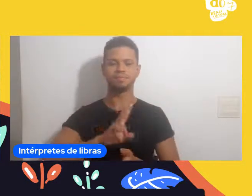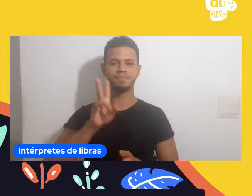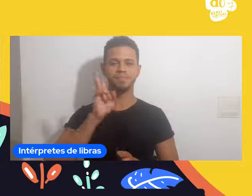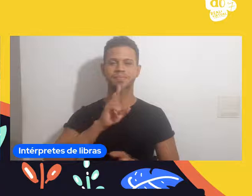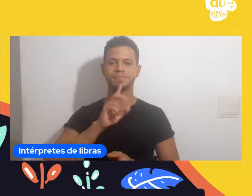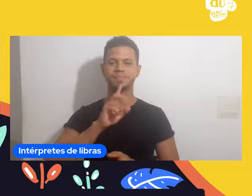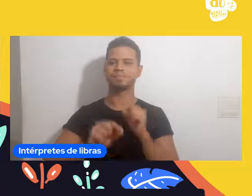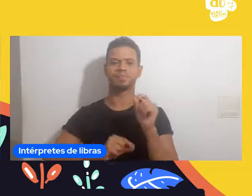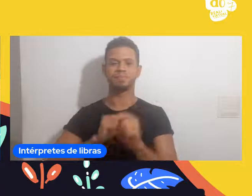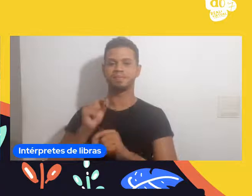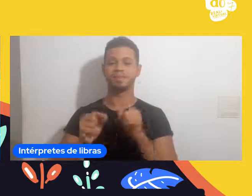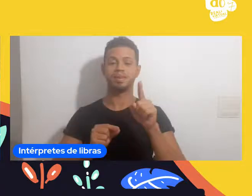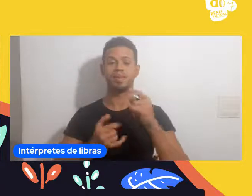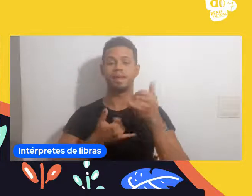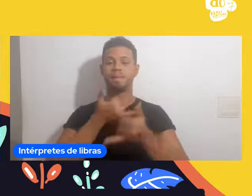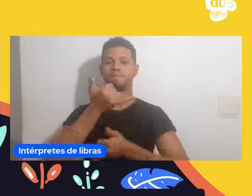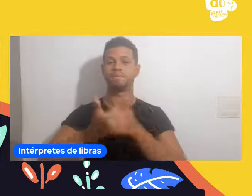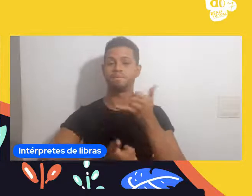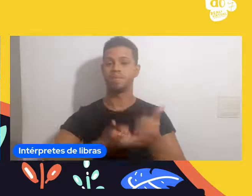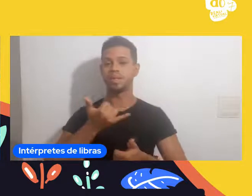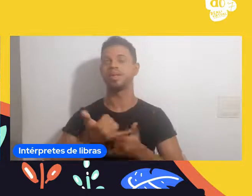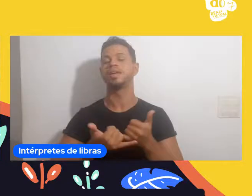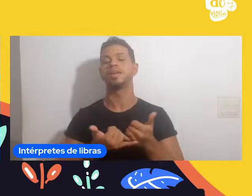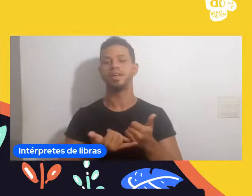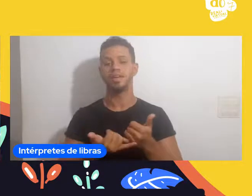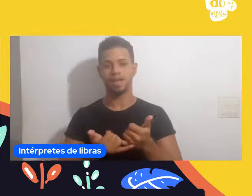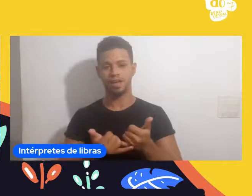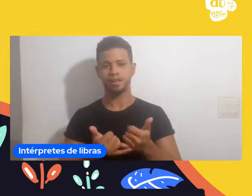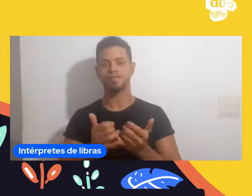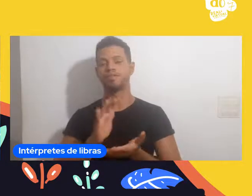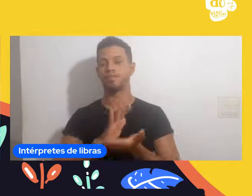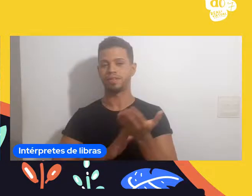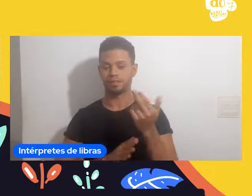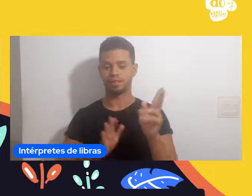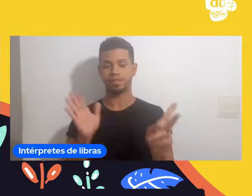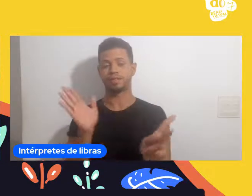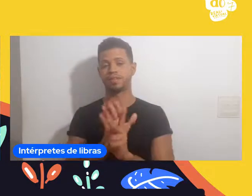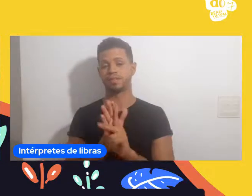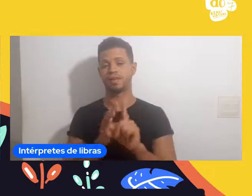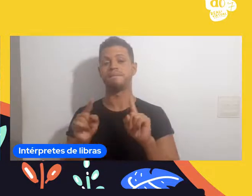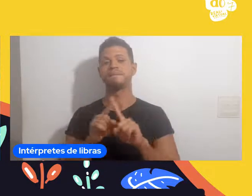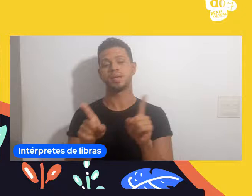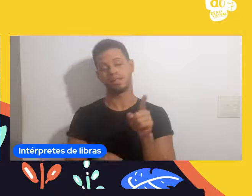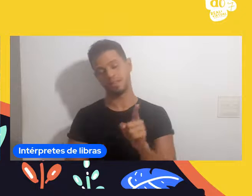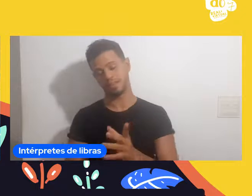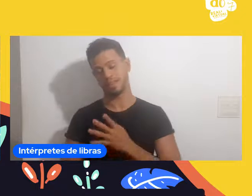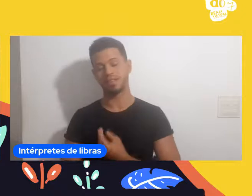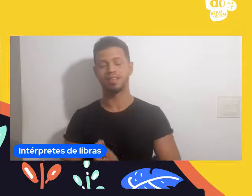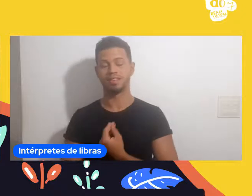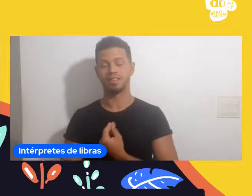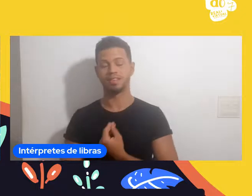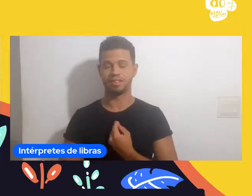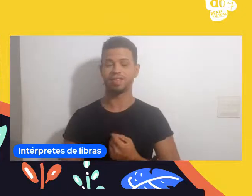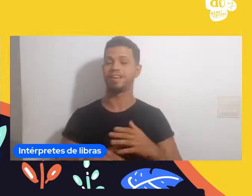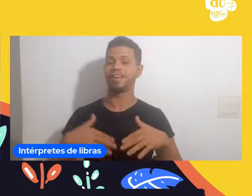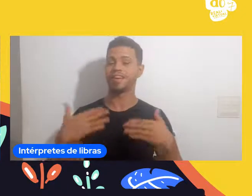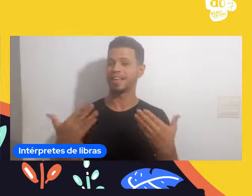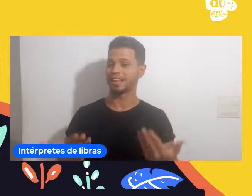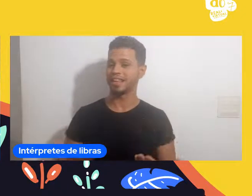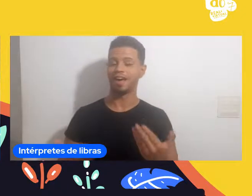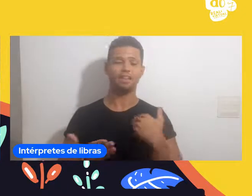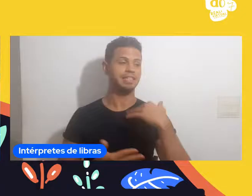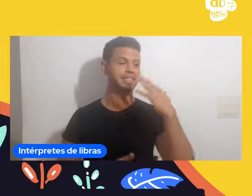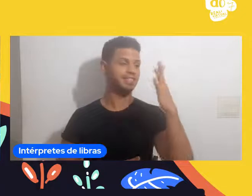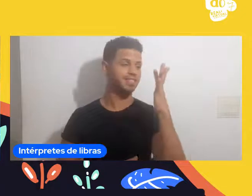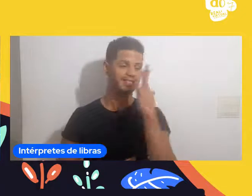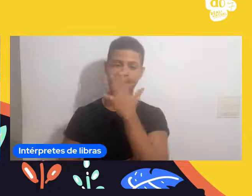esses brinquedos mais industrializados vão tirando eles de cena, mas eles existem, né? Então, se encantar com a